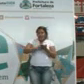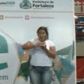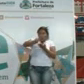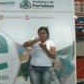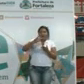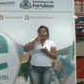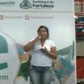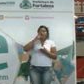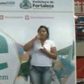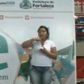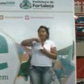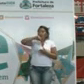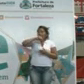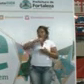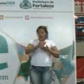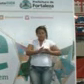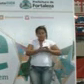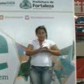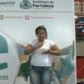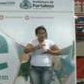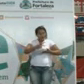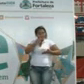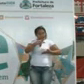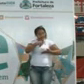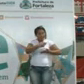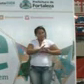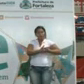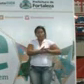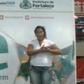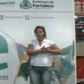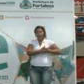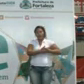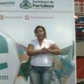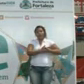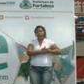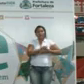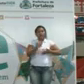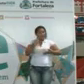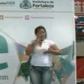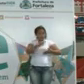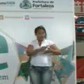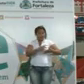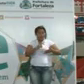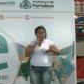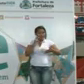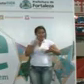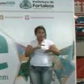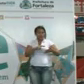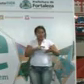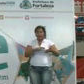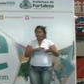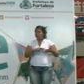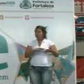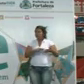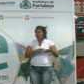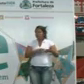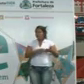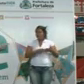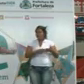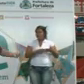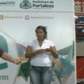mãe falando com o bebê. A mãe falando com a criança vai e diz assim, que é